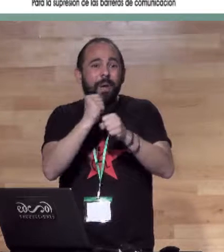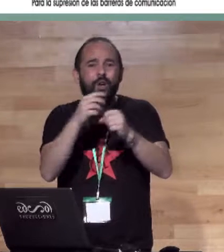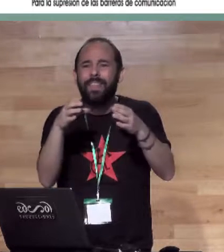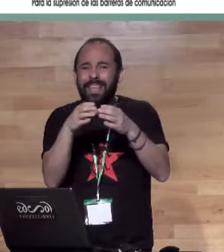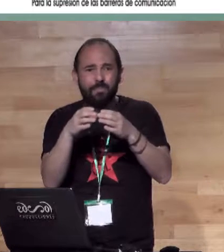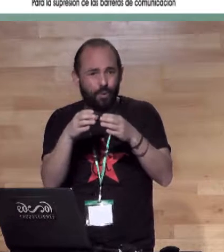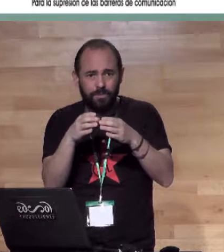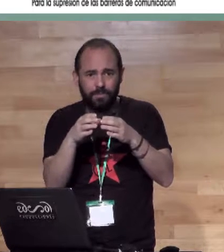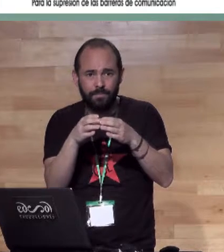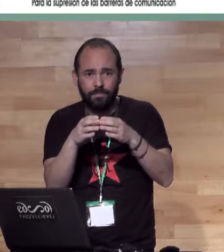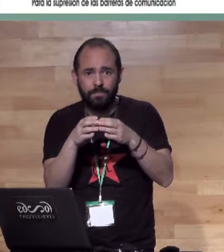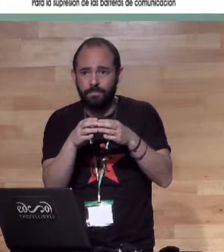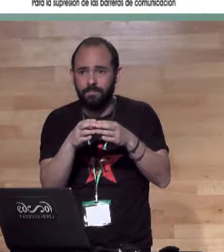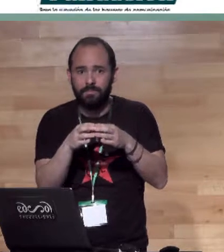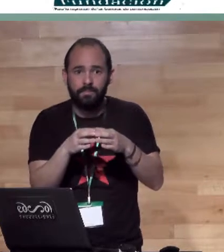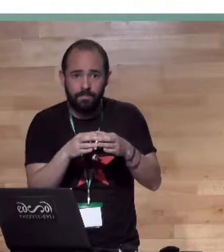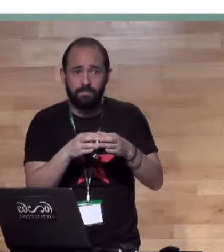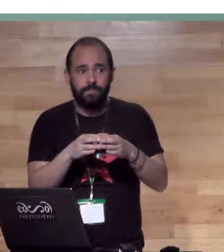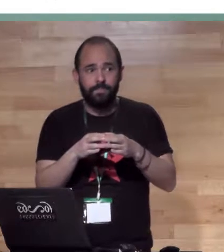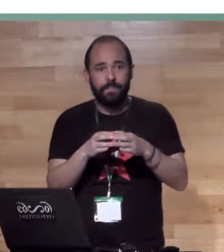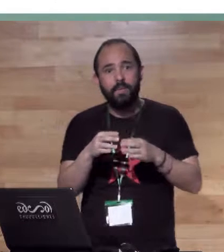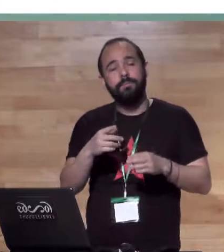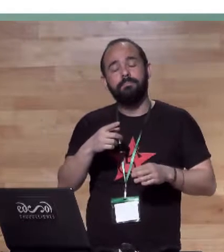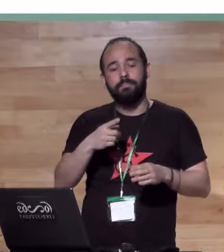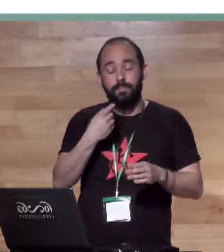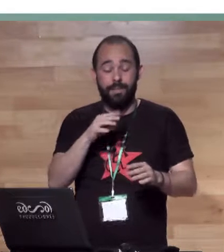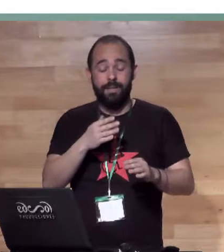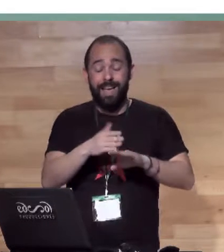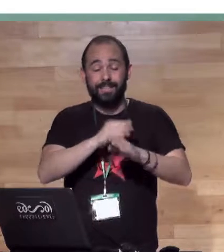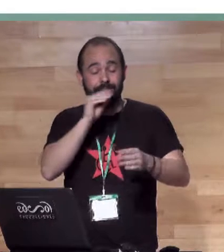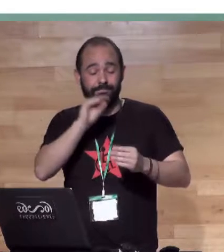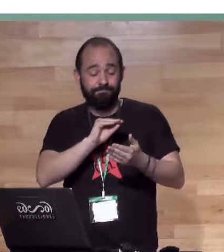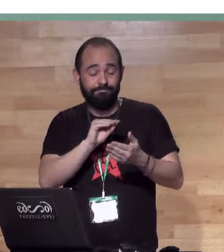la obra audiovisual es un trabajo en equipo.